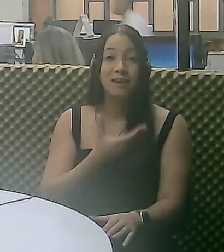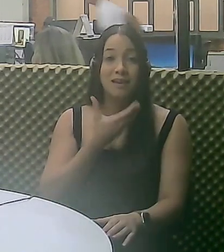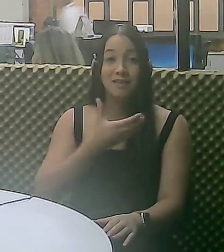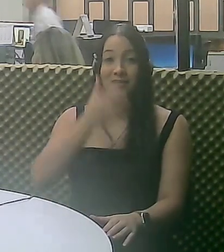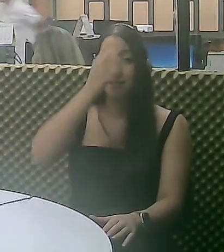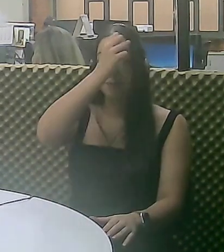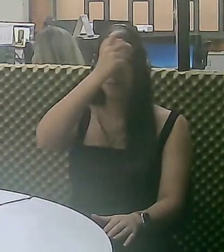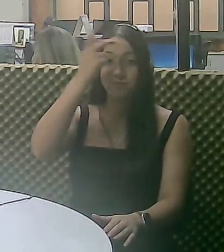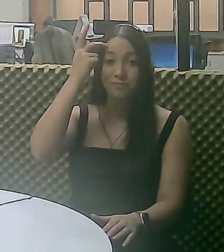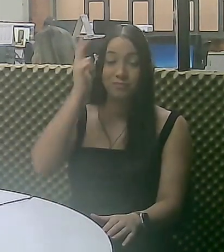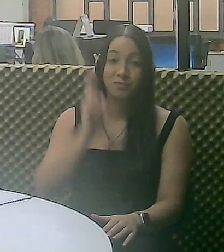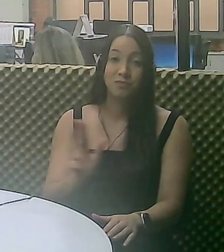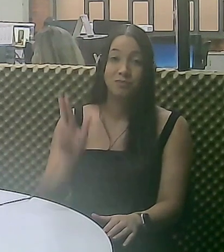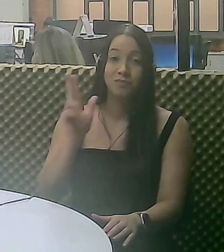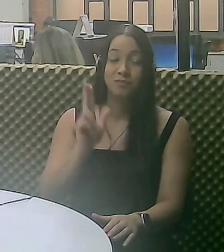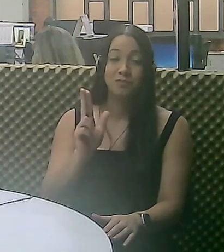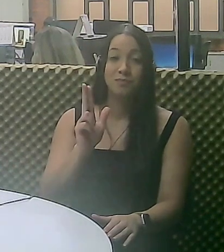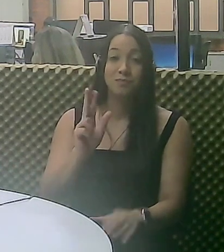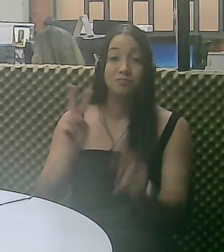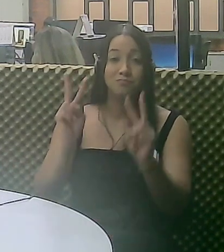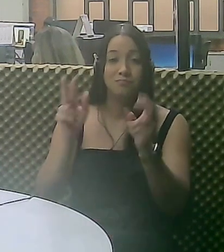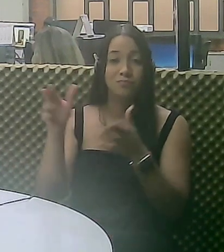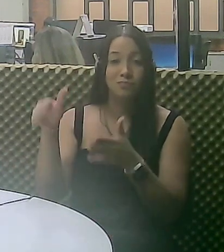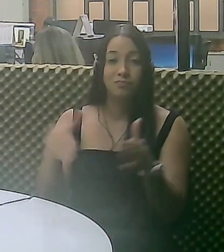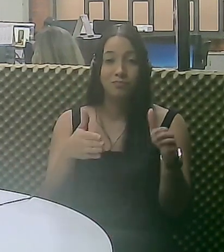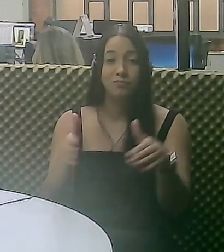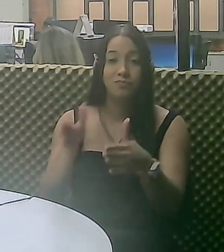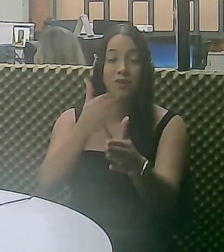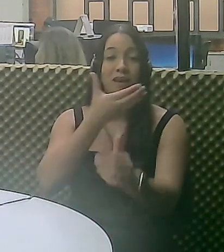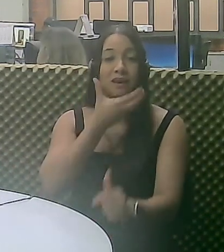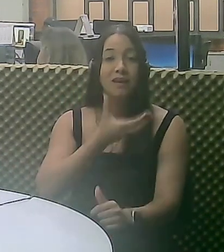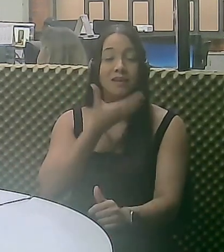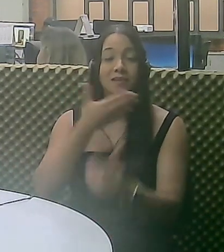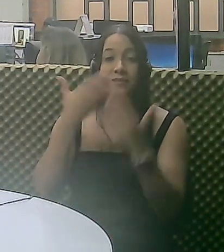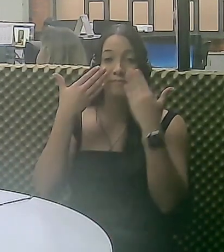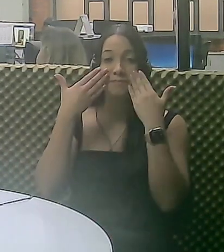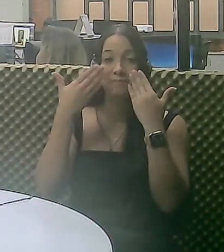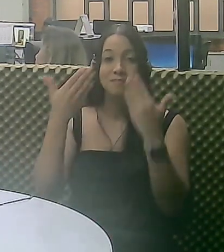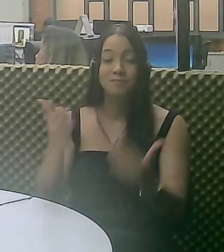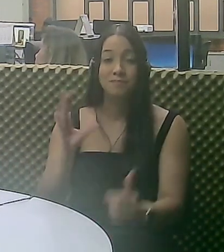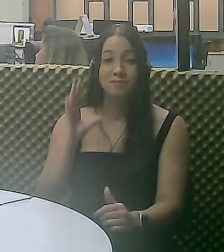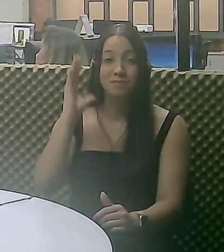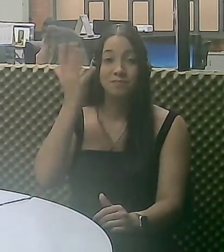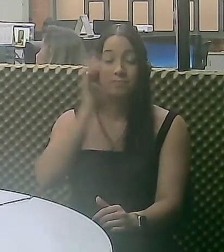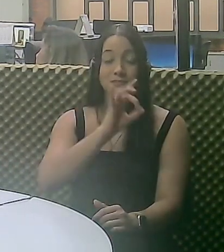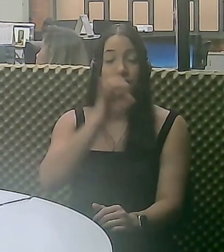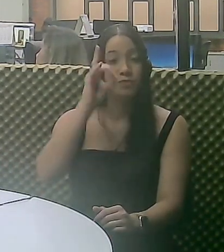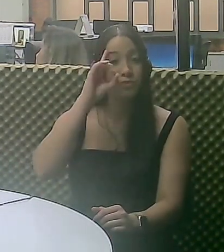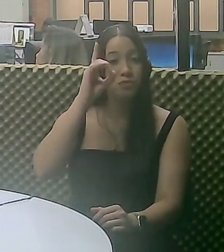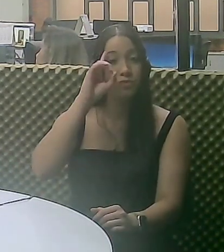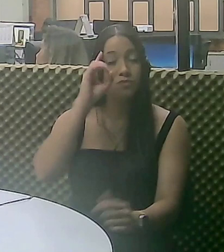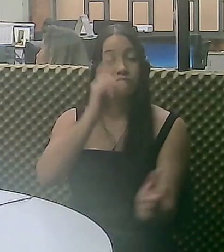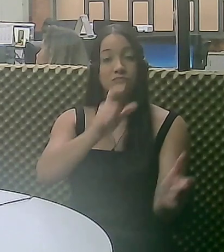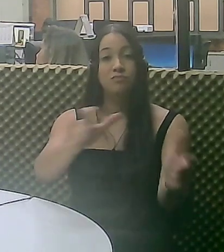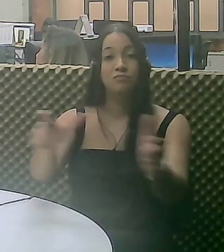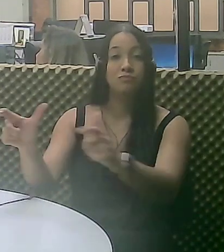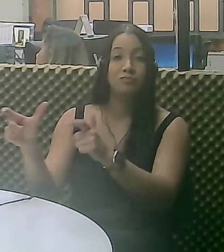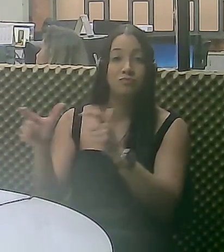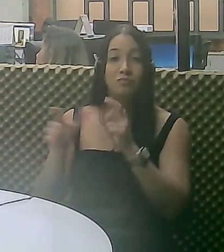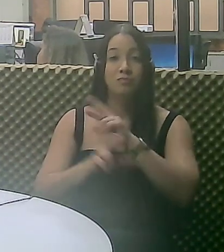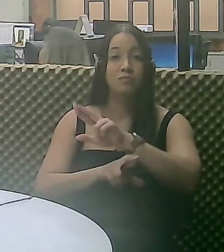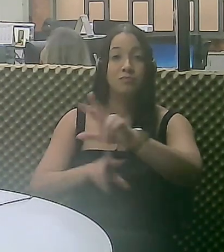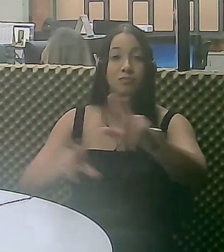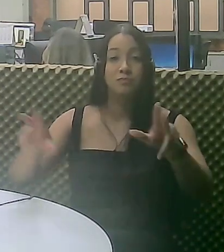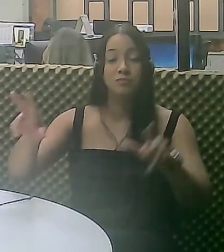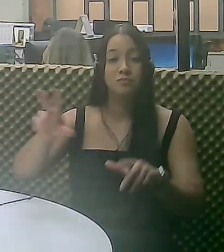pela Prefeitura de Uberlândia. Com o tema Caminhos do Natal, as apresentações acontecem cada dia em um local da cidade.